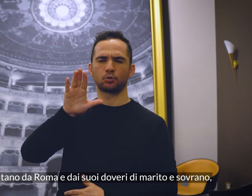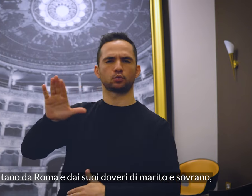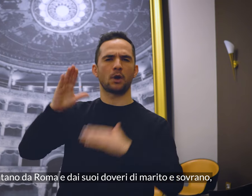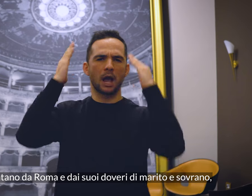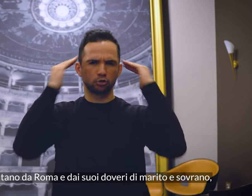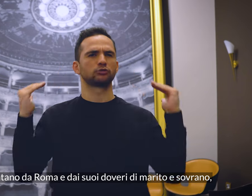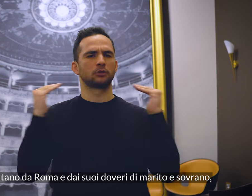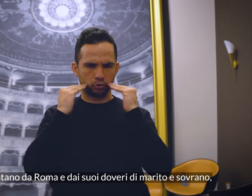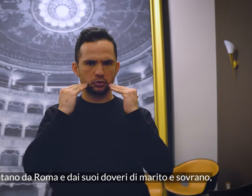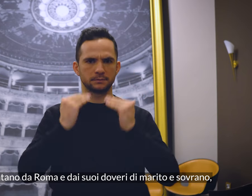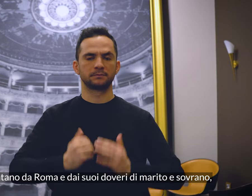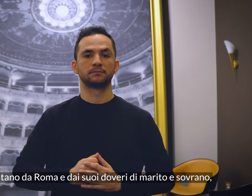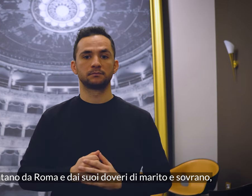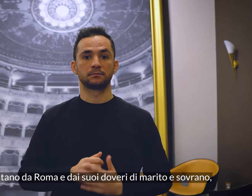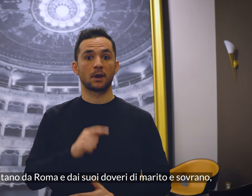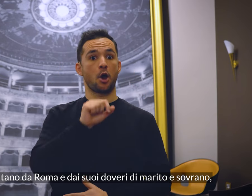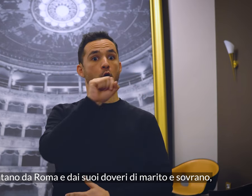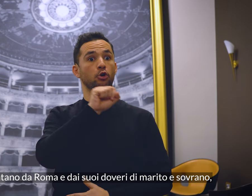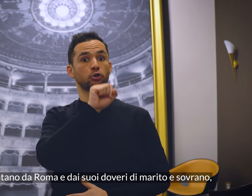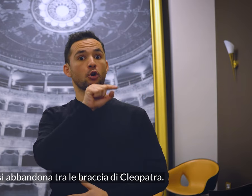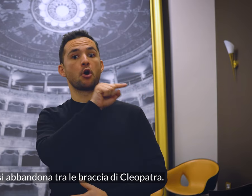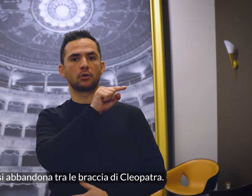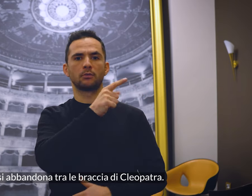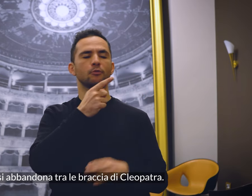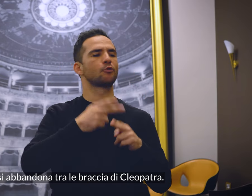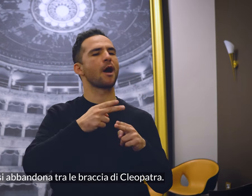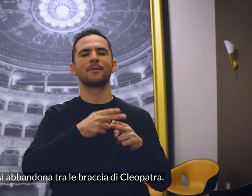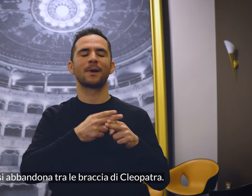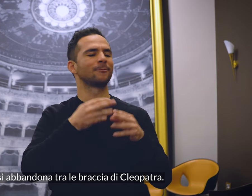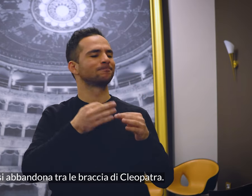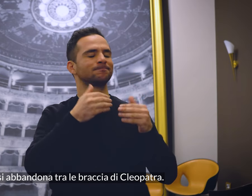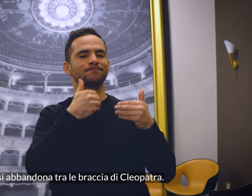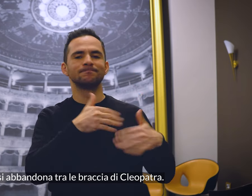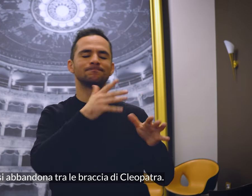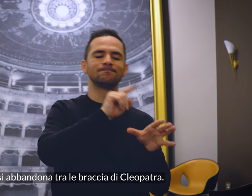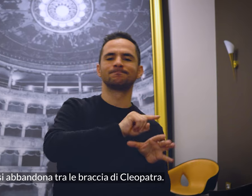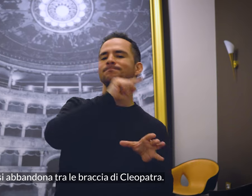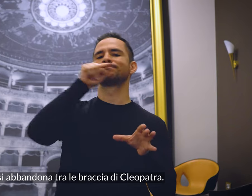di marito e sovrano, si abbandona tra le braccia di Cleopatra.